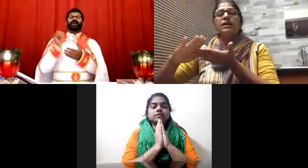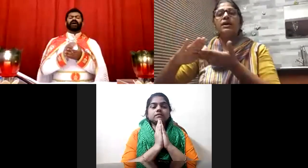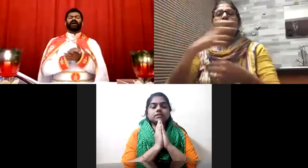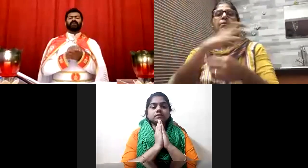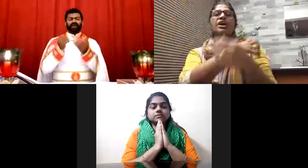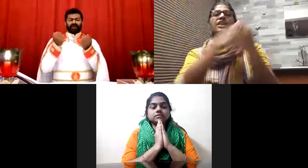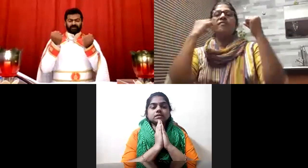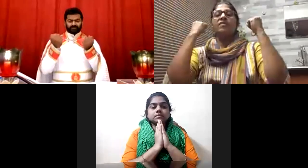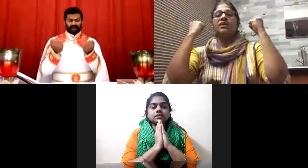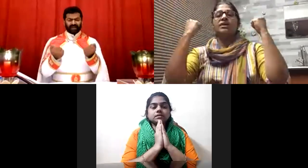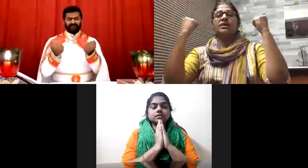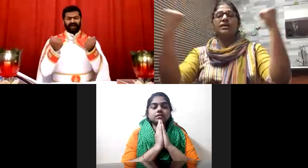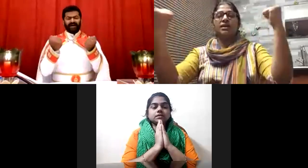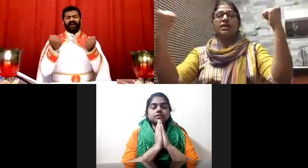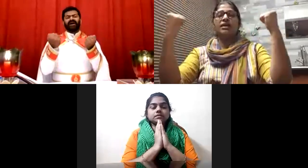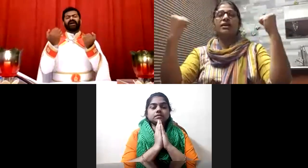പരിപാവനനാം